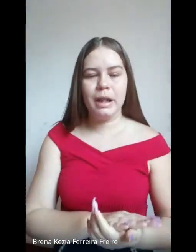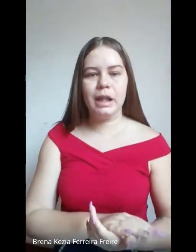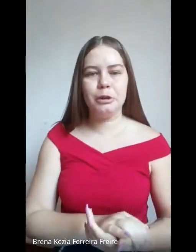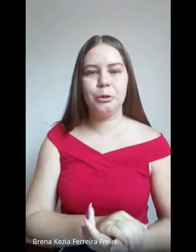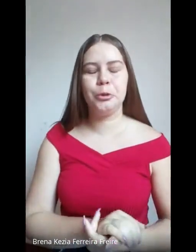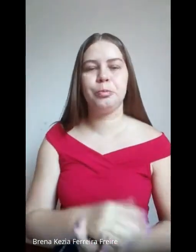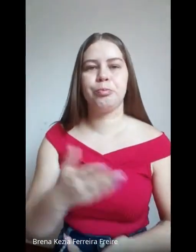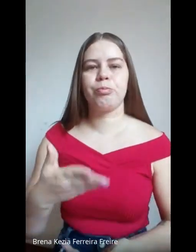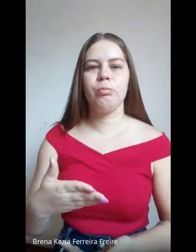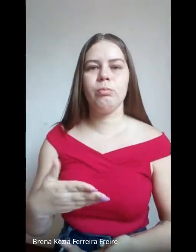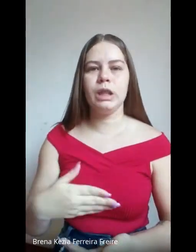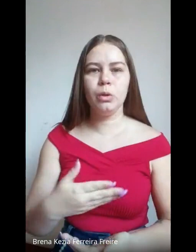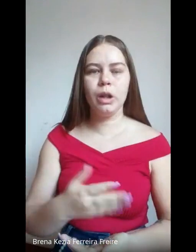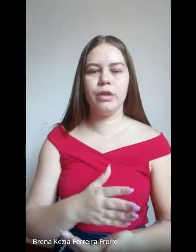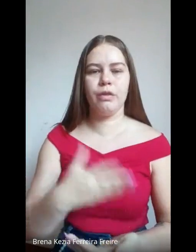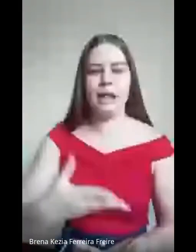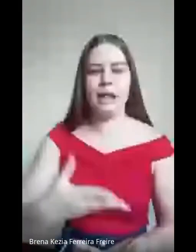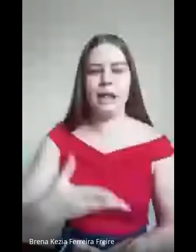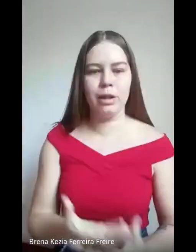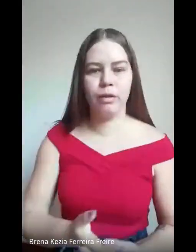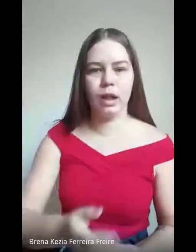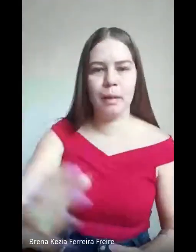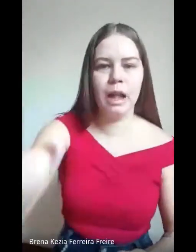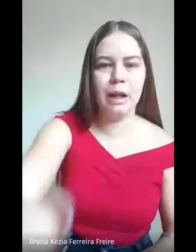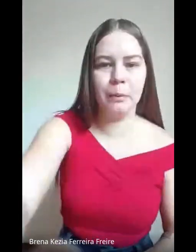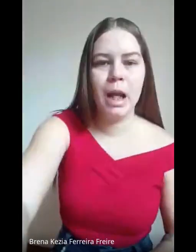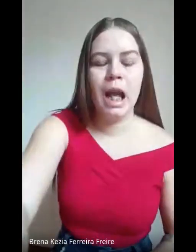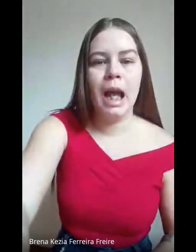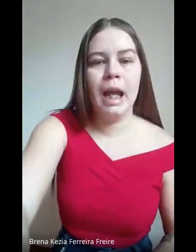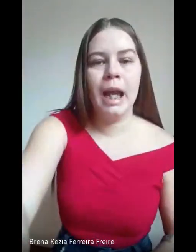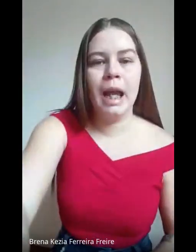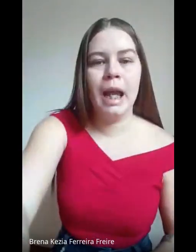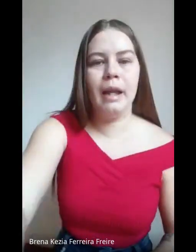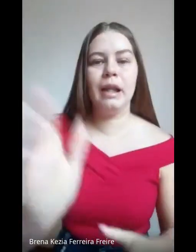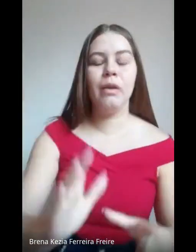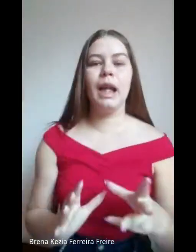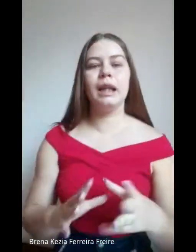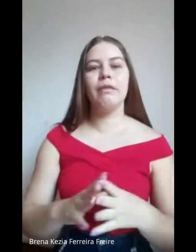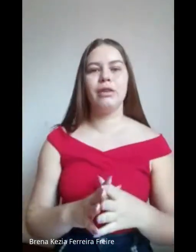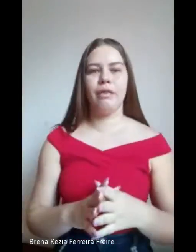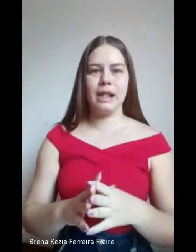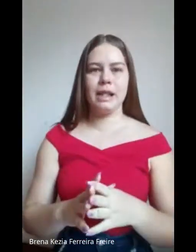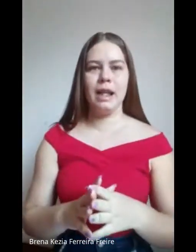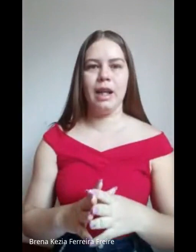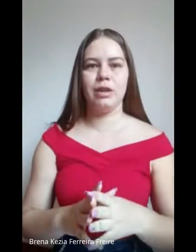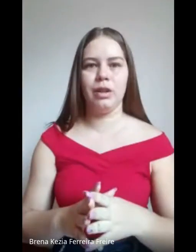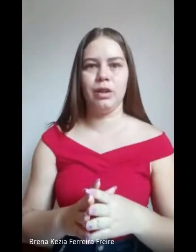aí no livro de vocês, a parte do vocabulário. Então, o que é que vai diferenciar, gente?